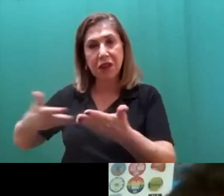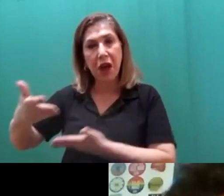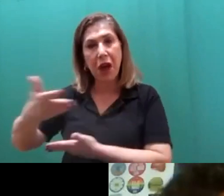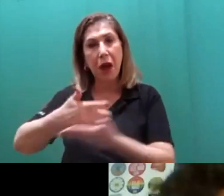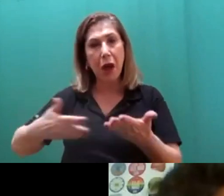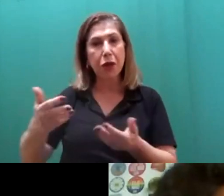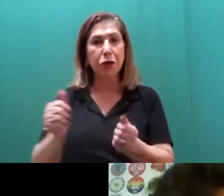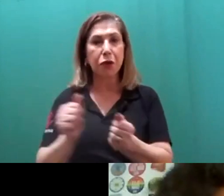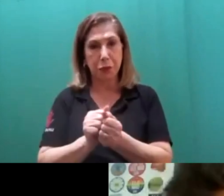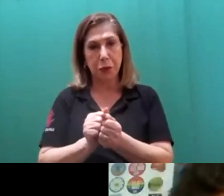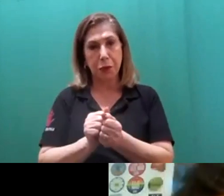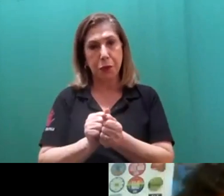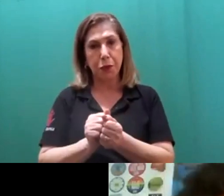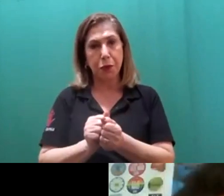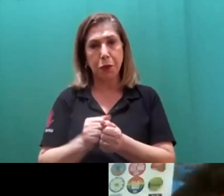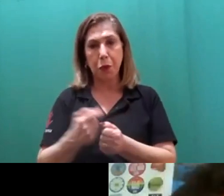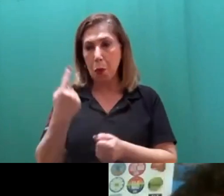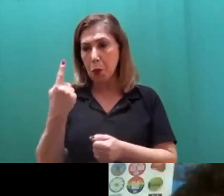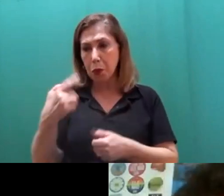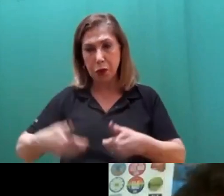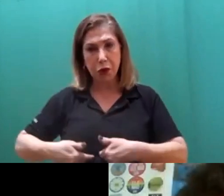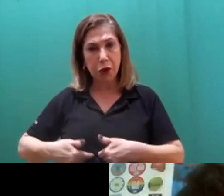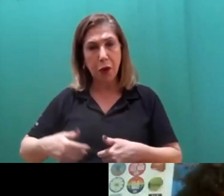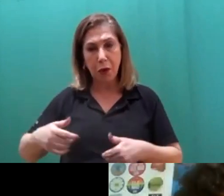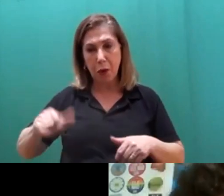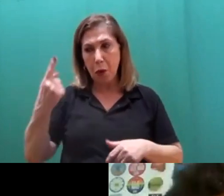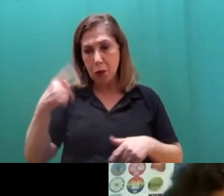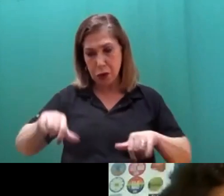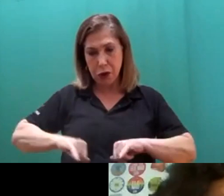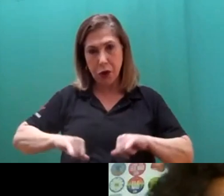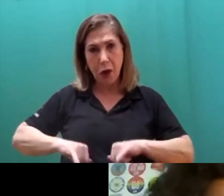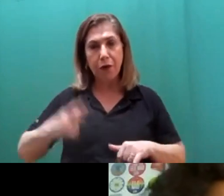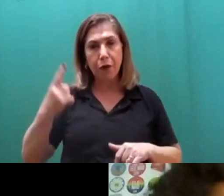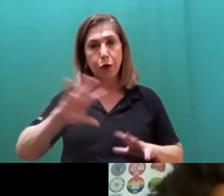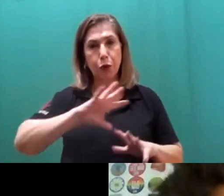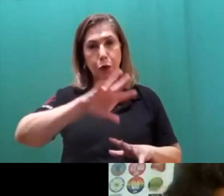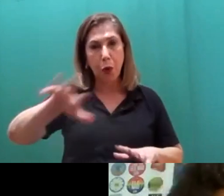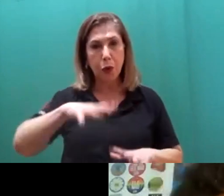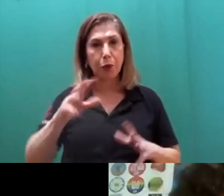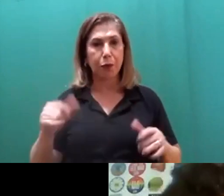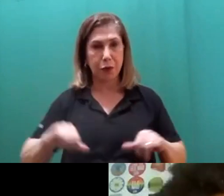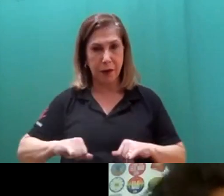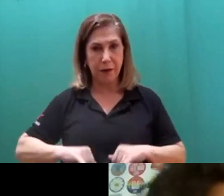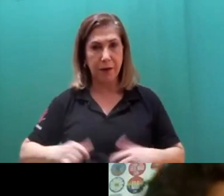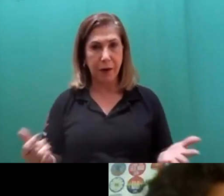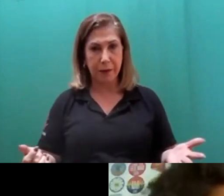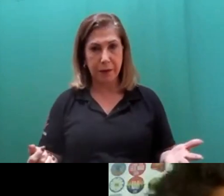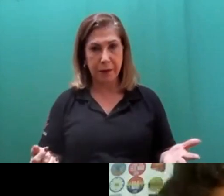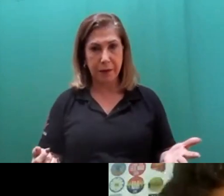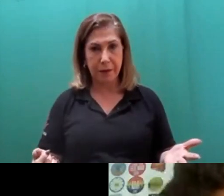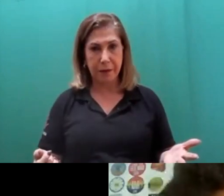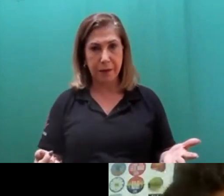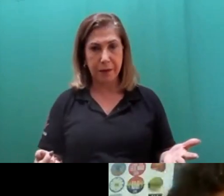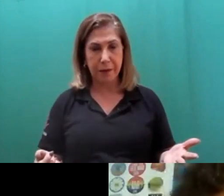se um sofre, toda a comunidade sofre. Se a gente resgata esse processo, a gente vai inserir